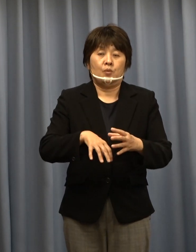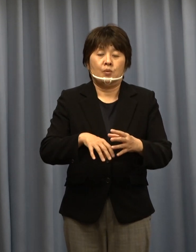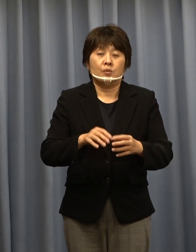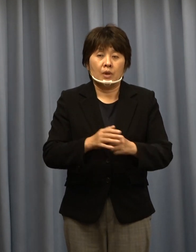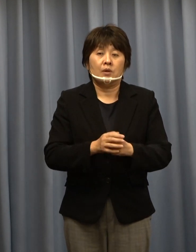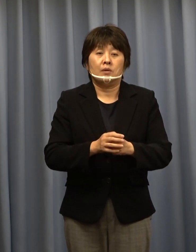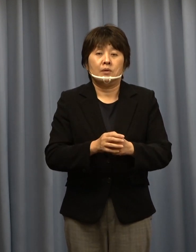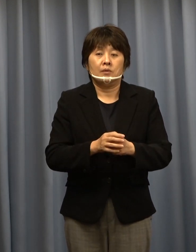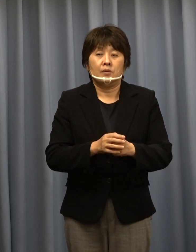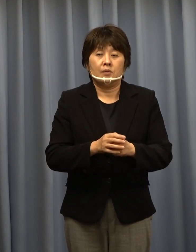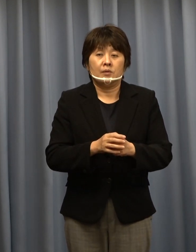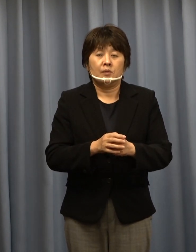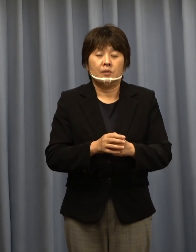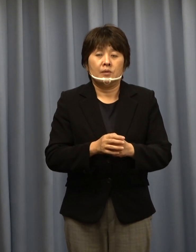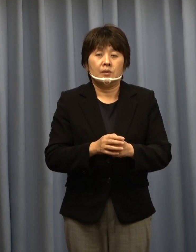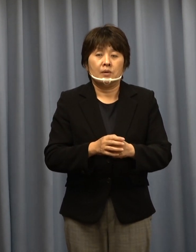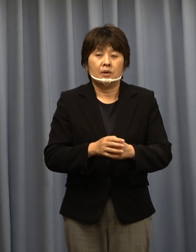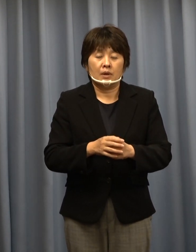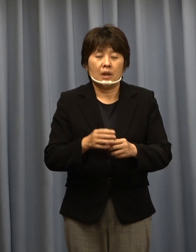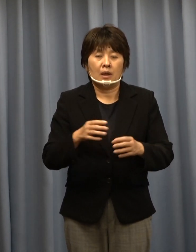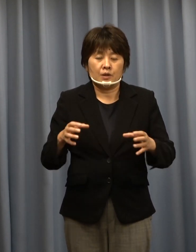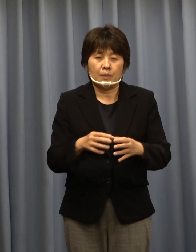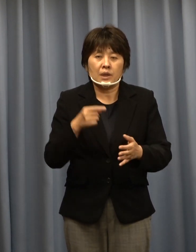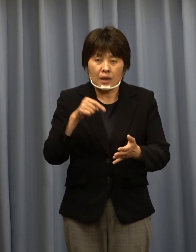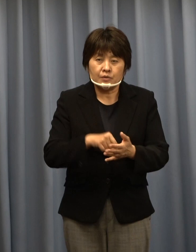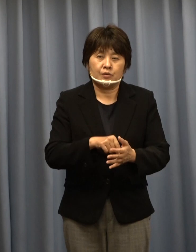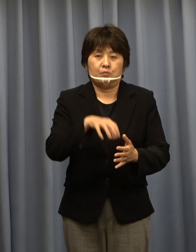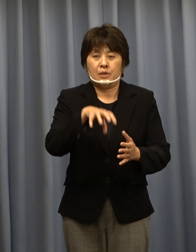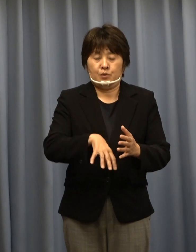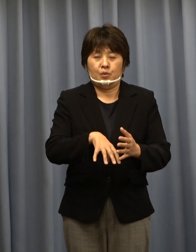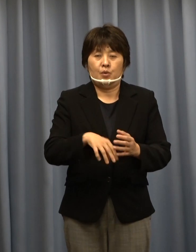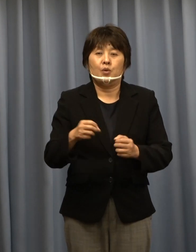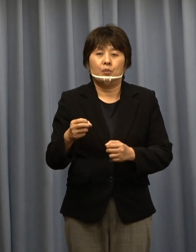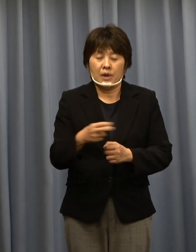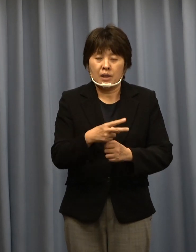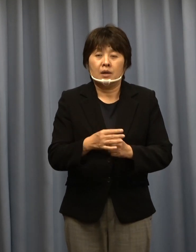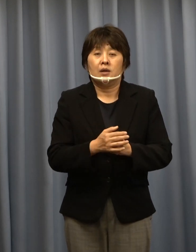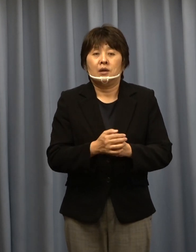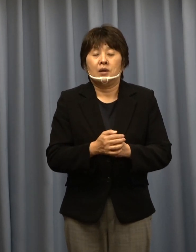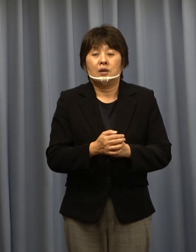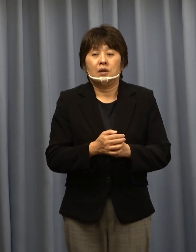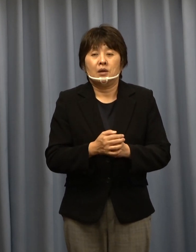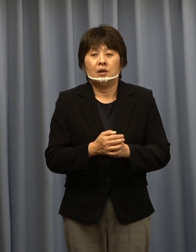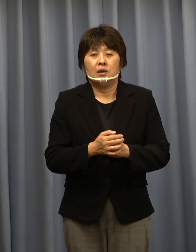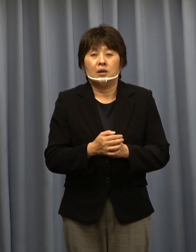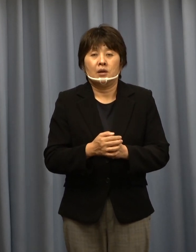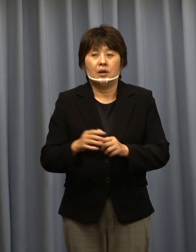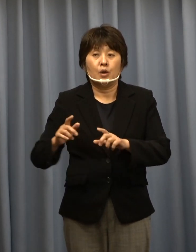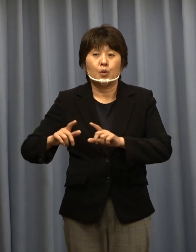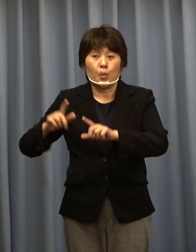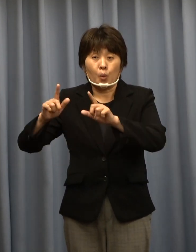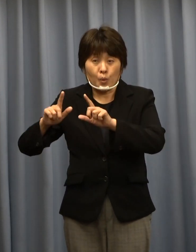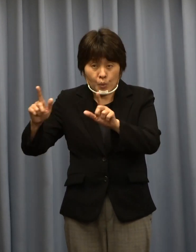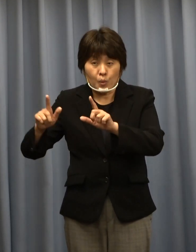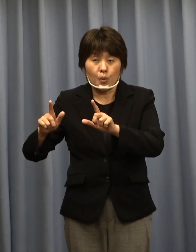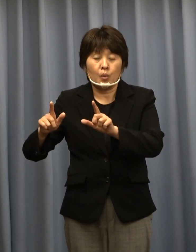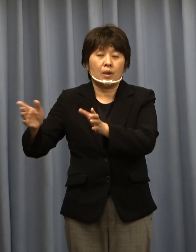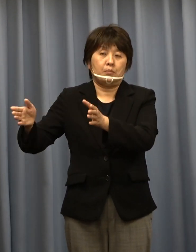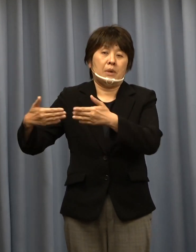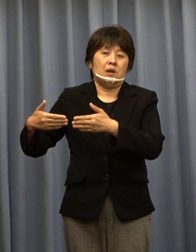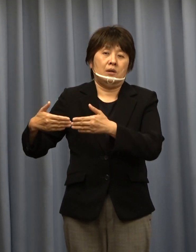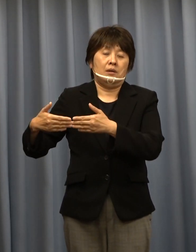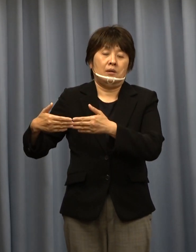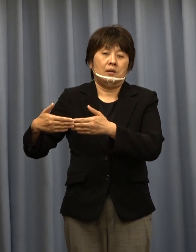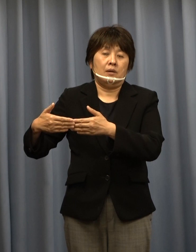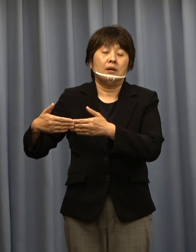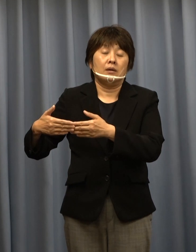方からすれば、人が集まりやすいということ、それからもう一点は、東京が閉まっているということ、